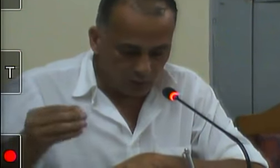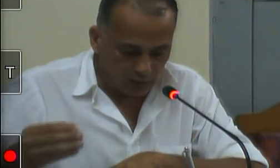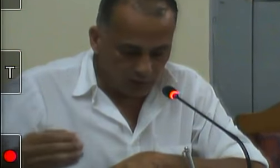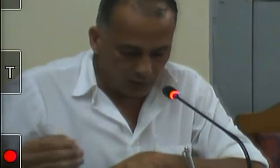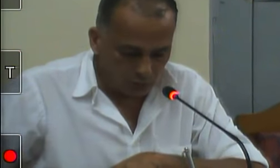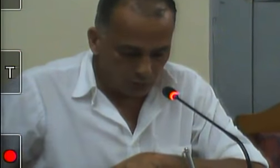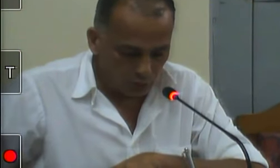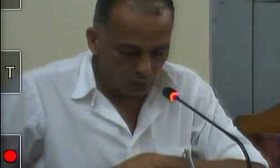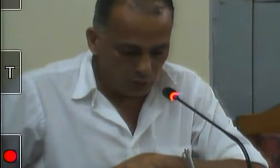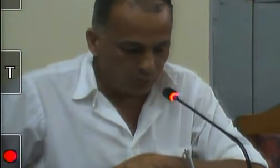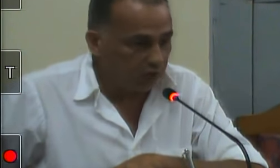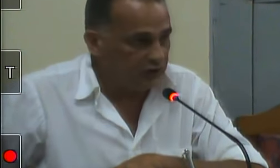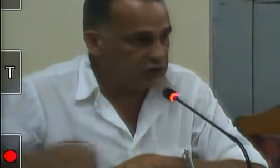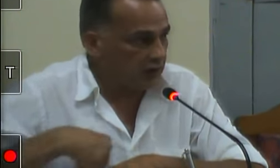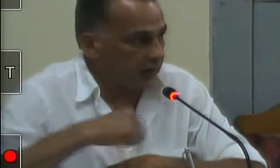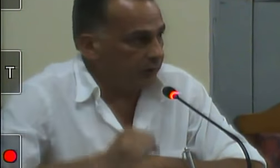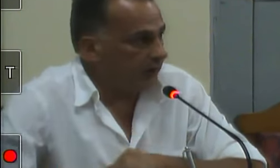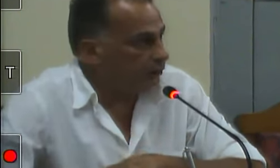é